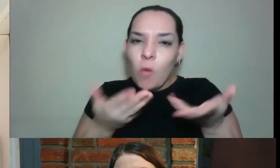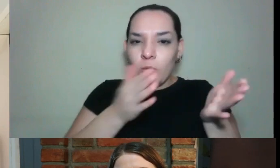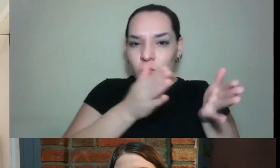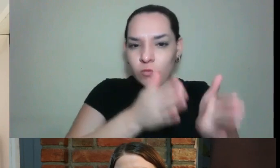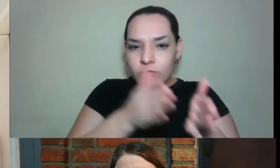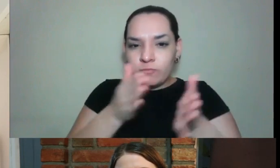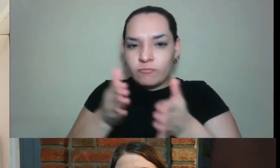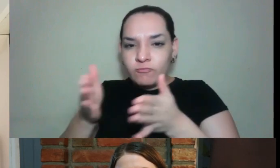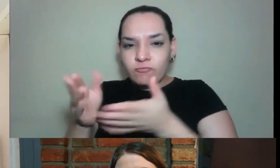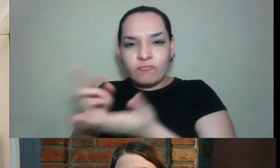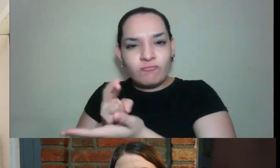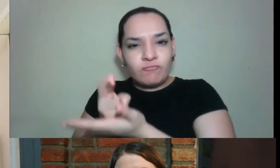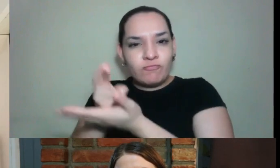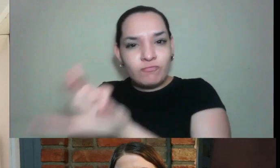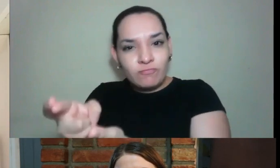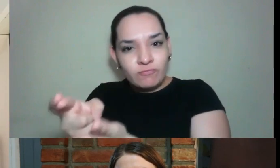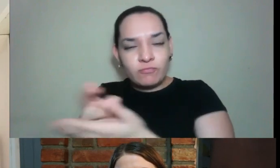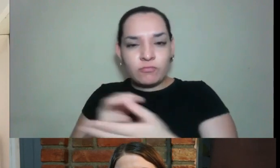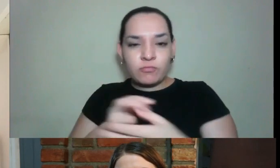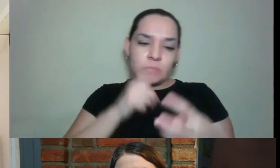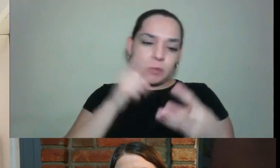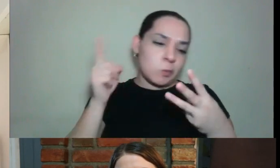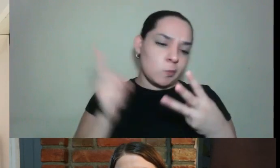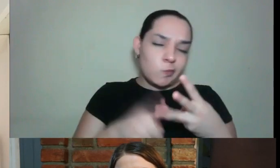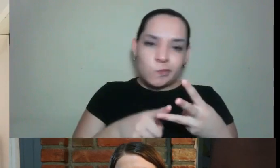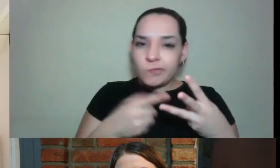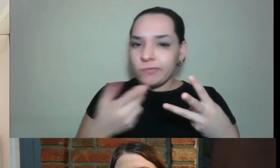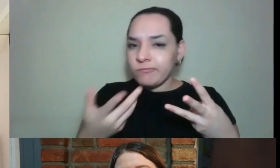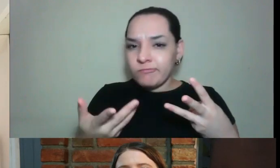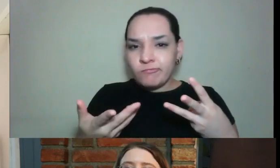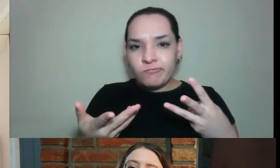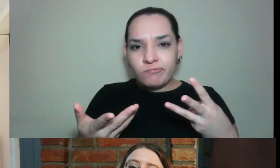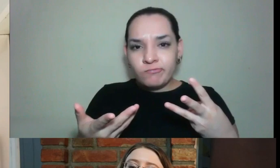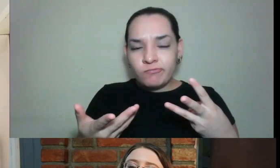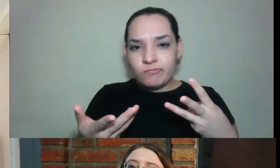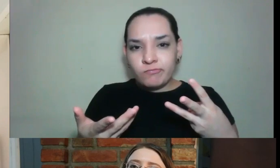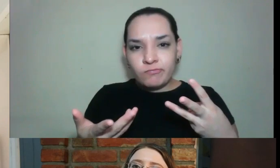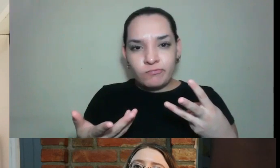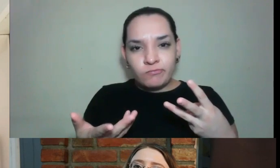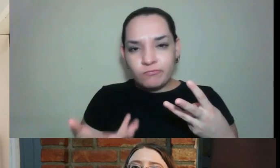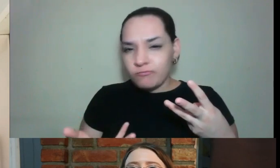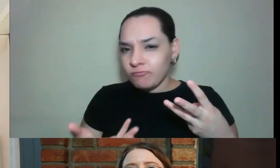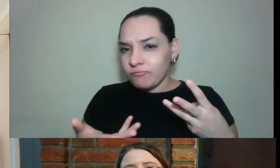de cómo es el proceso de estimulación y rehabilitación